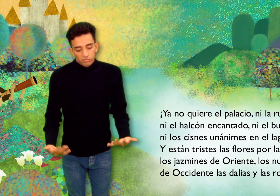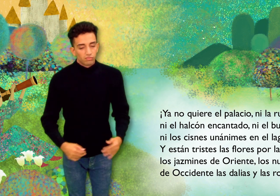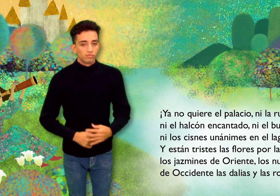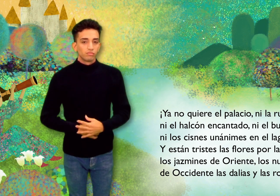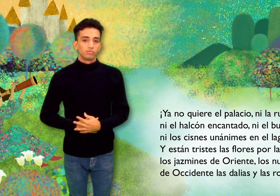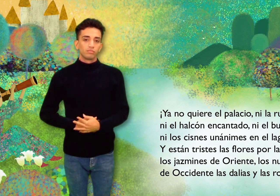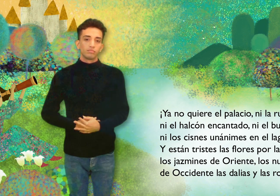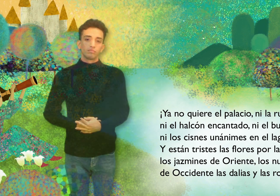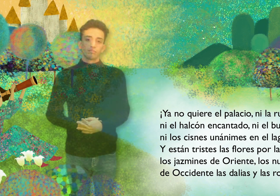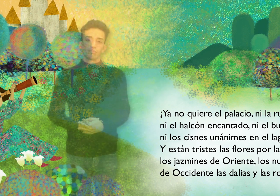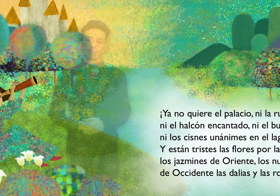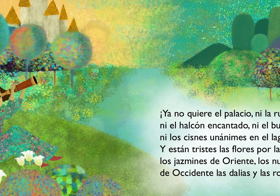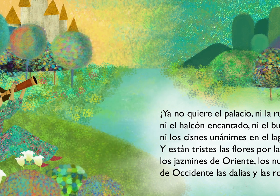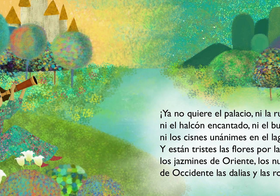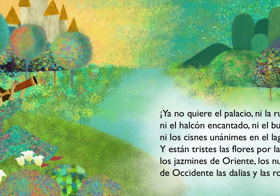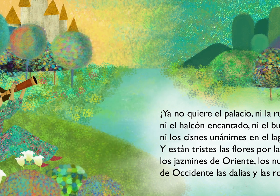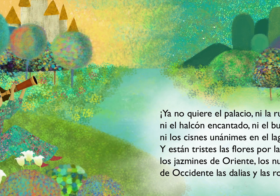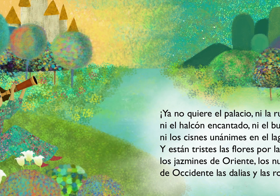del sur.